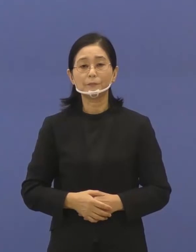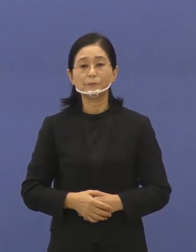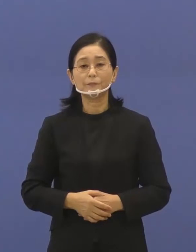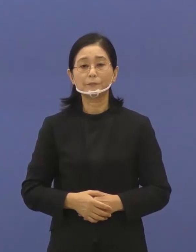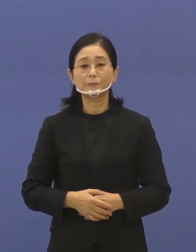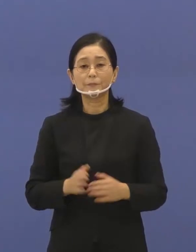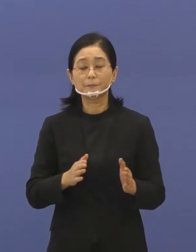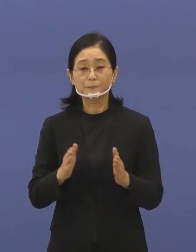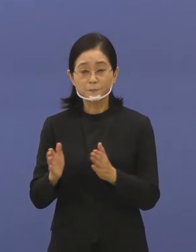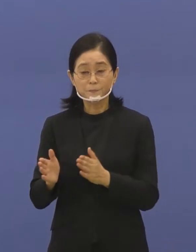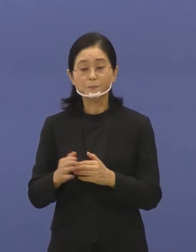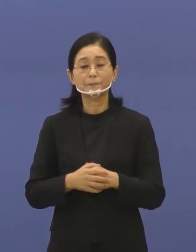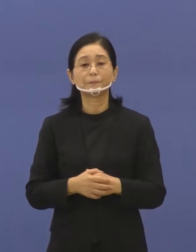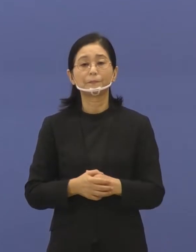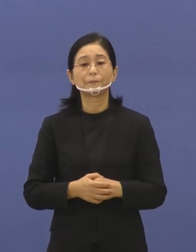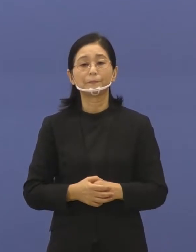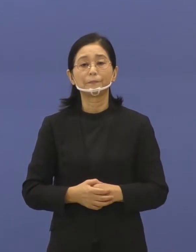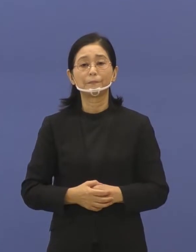そして